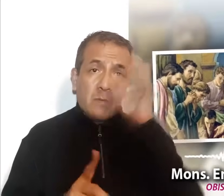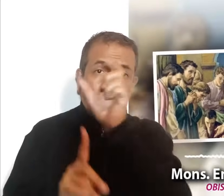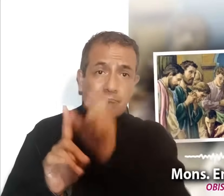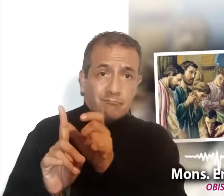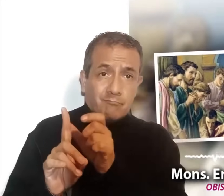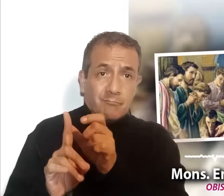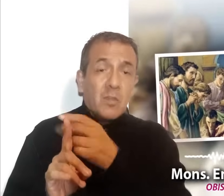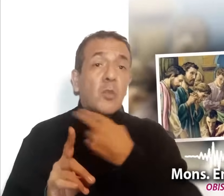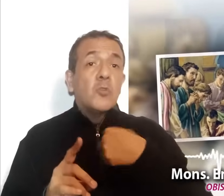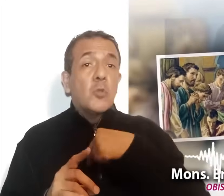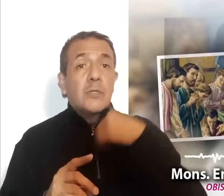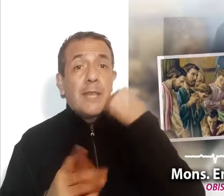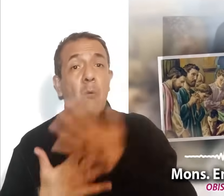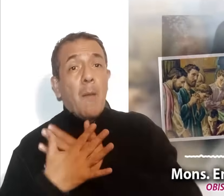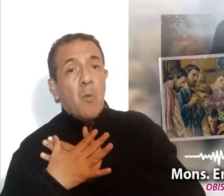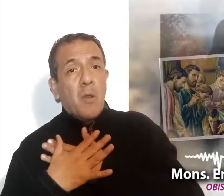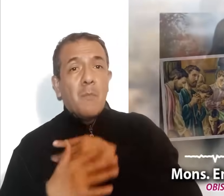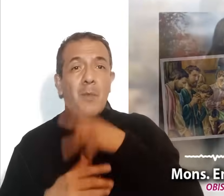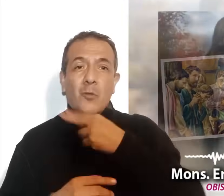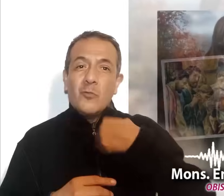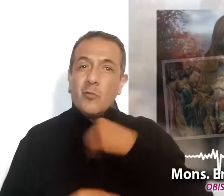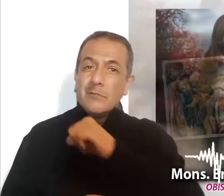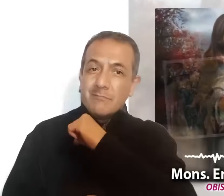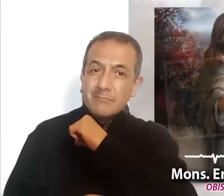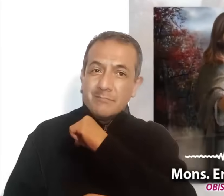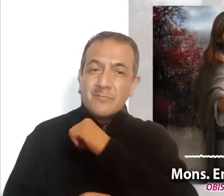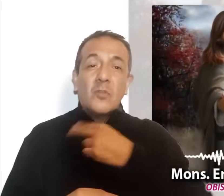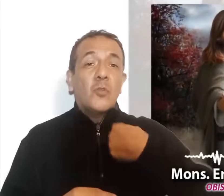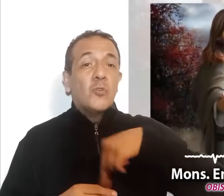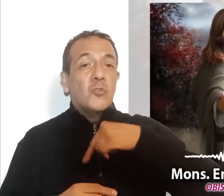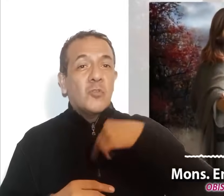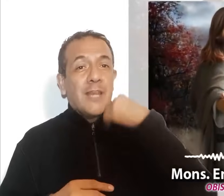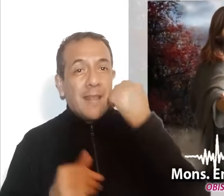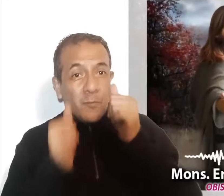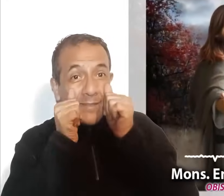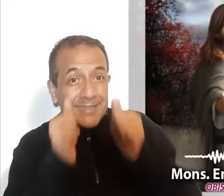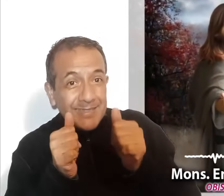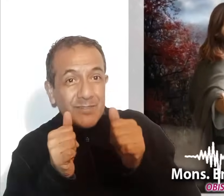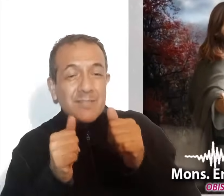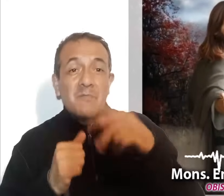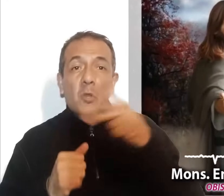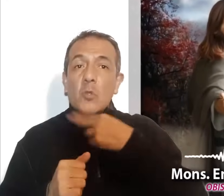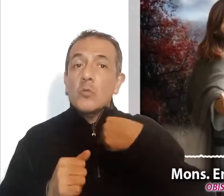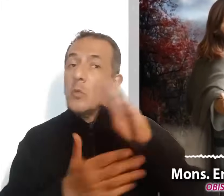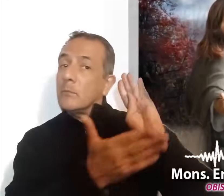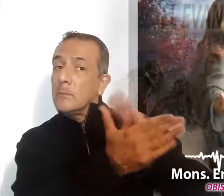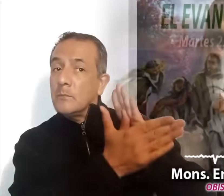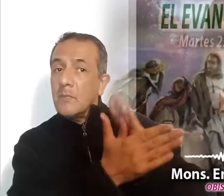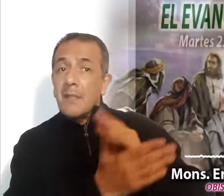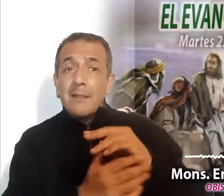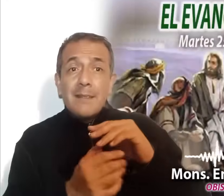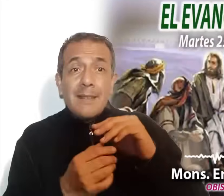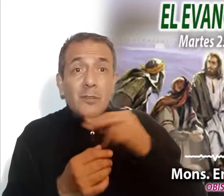egoístas. Nos gustan las atenciones y que nos tomen en cuenta, y no somos capaces de hacer lo mismo.